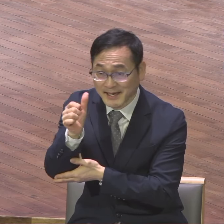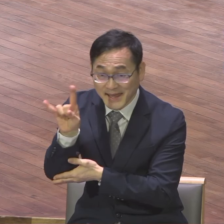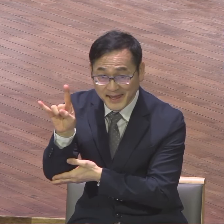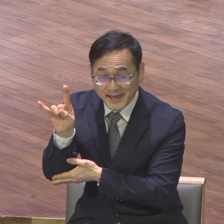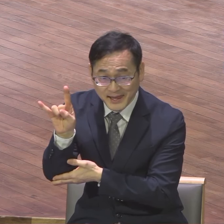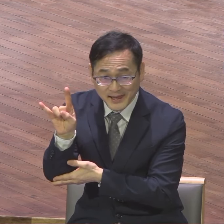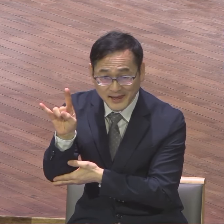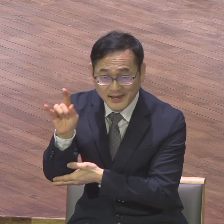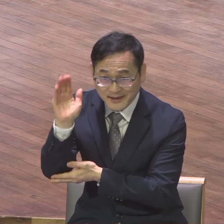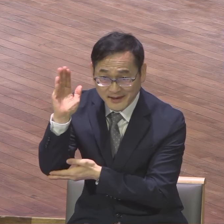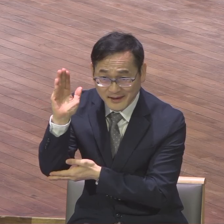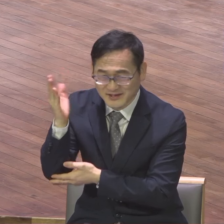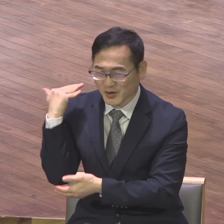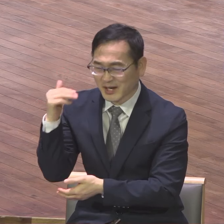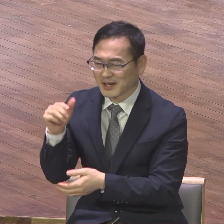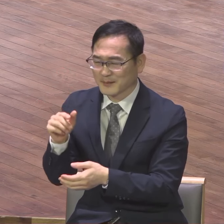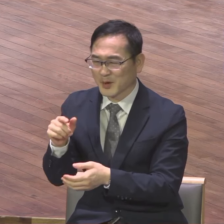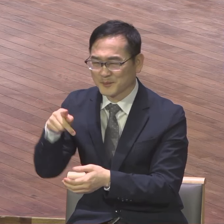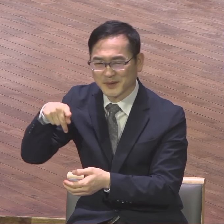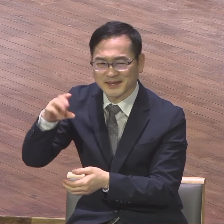이 PD 수첩 이후에